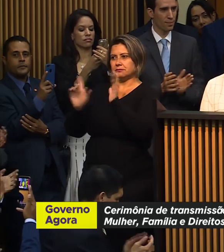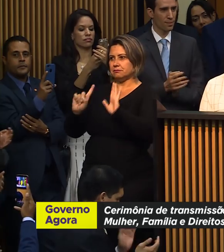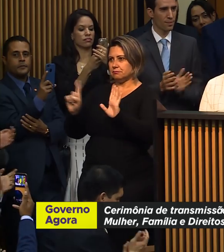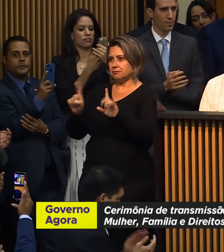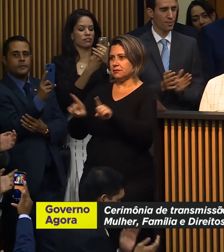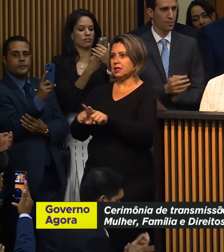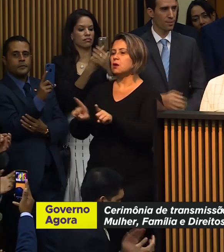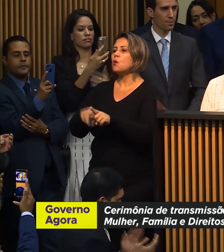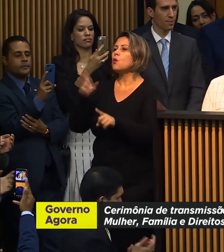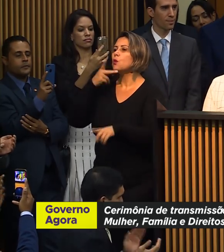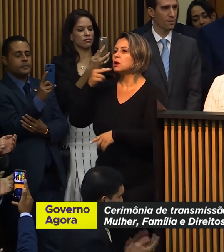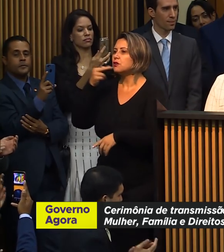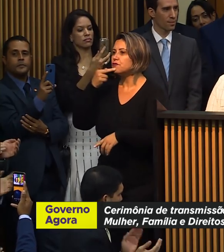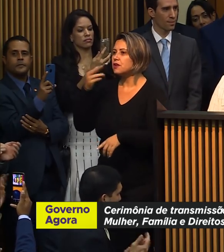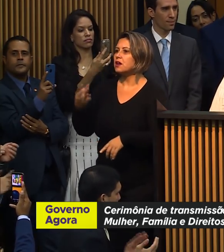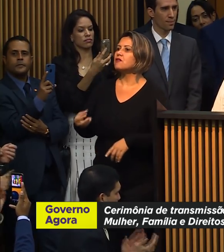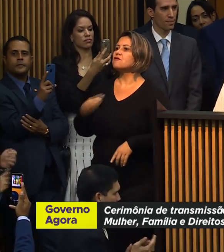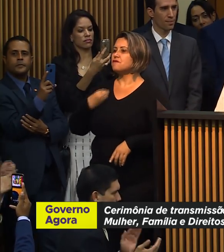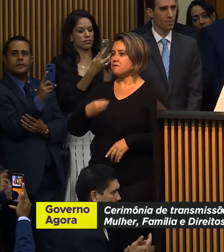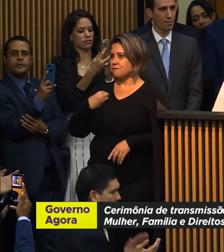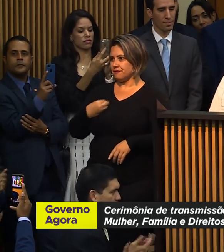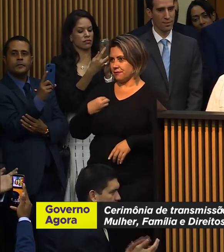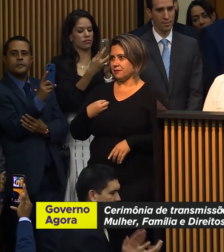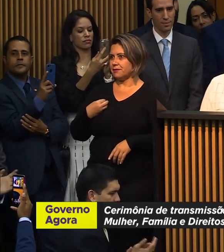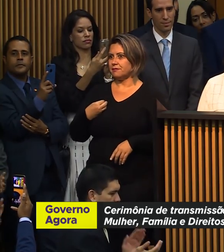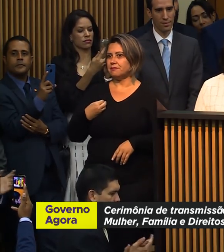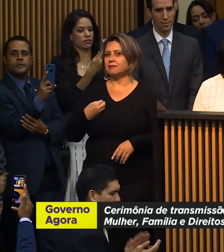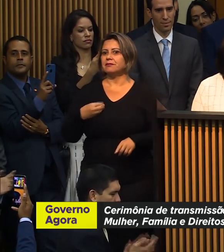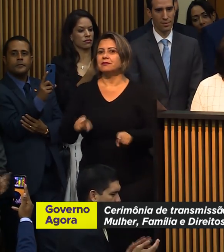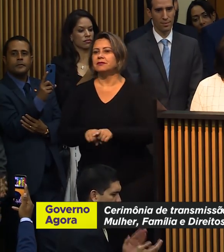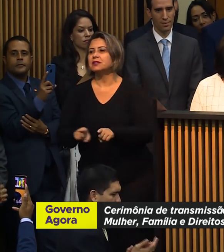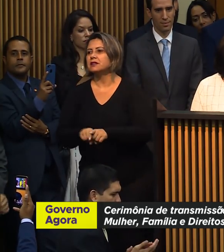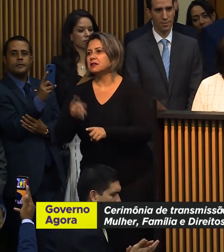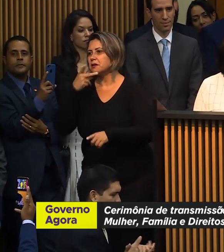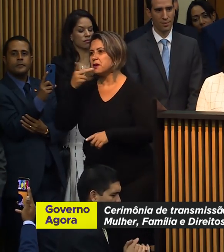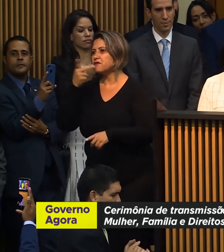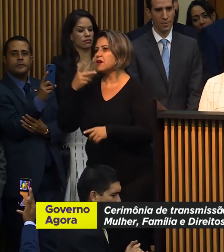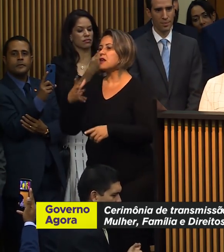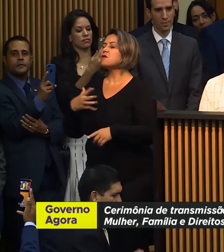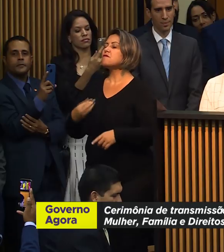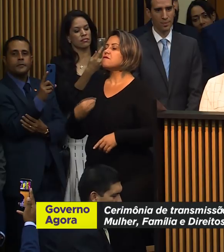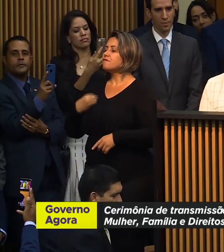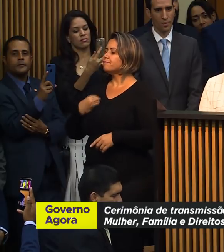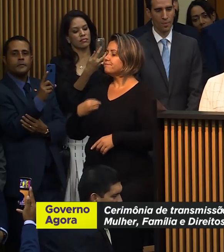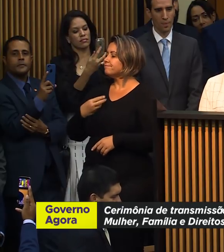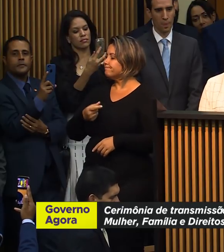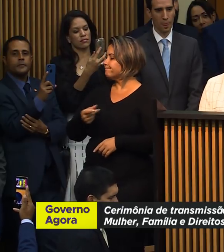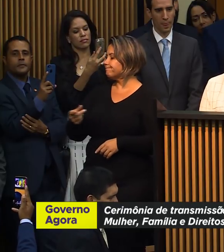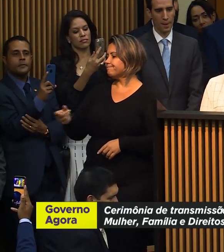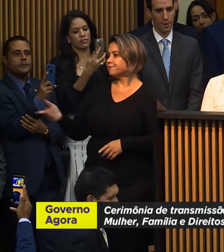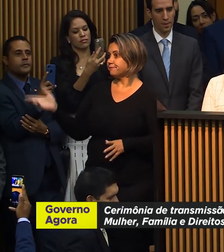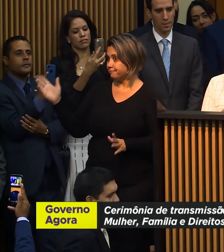Quando digo vida, eu também falo vida em abundância.